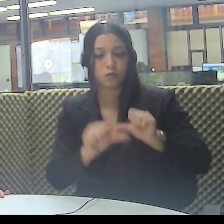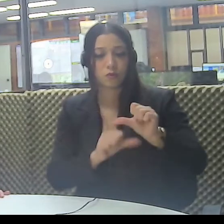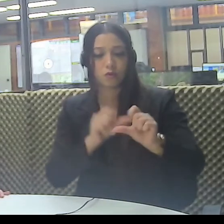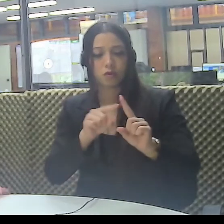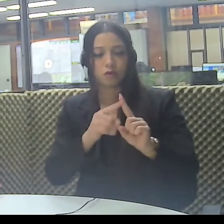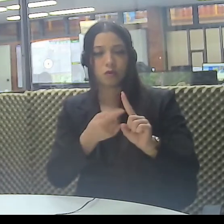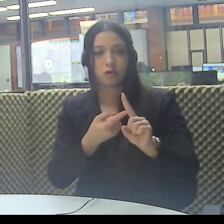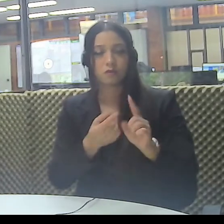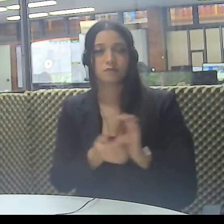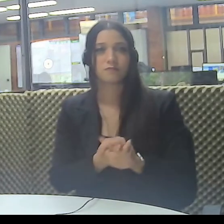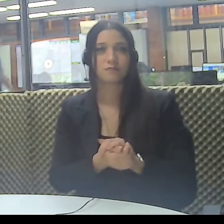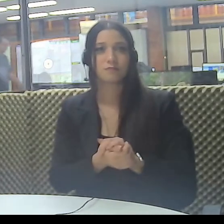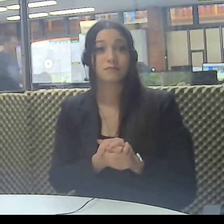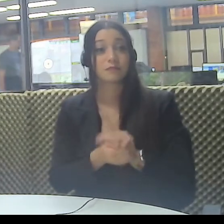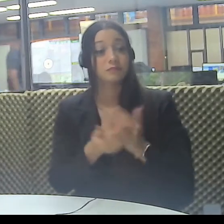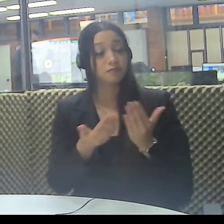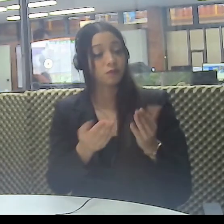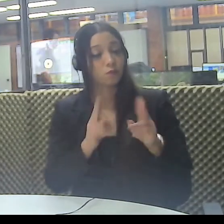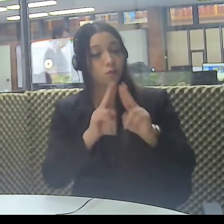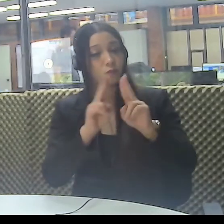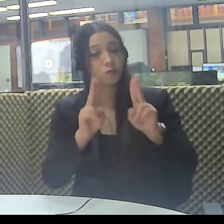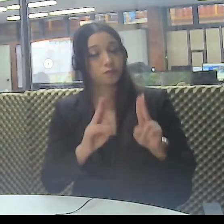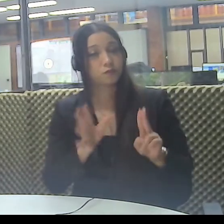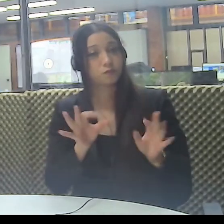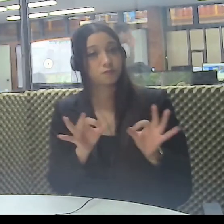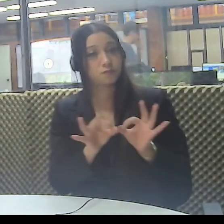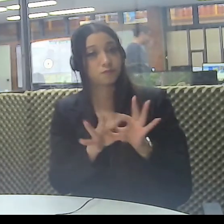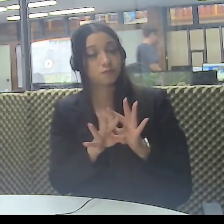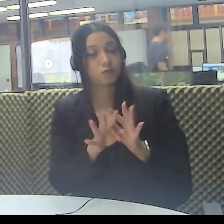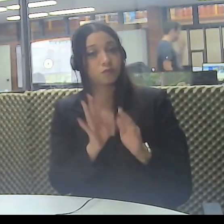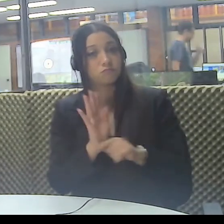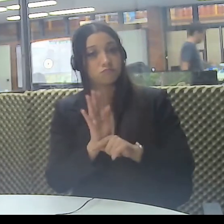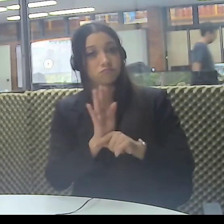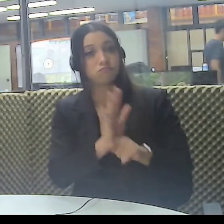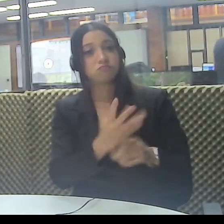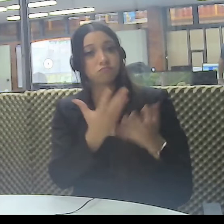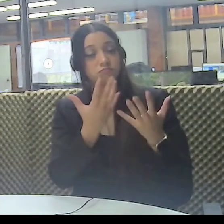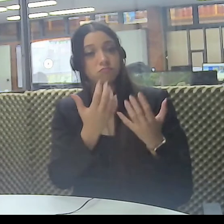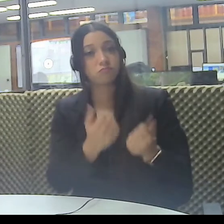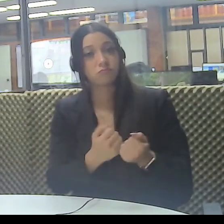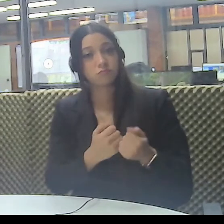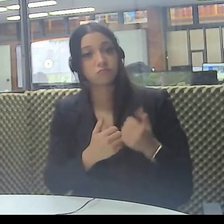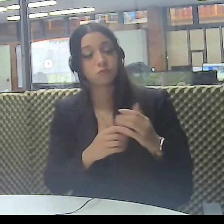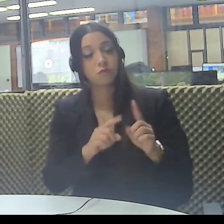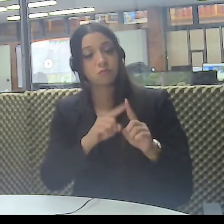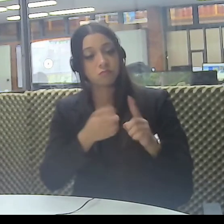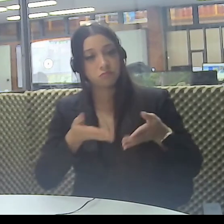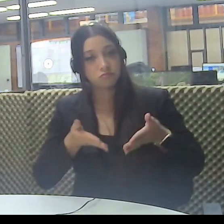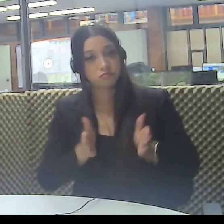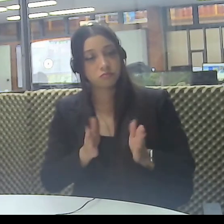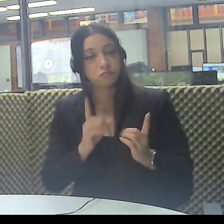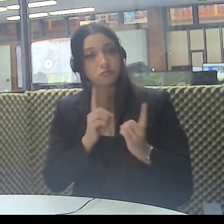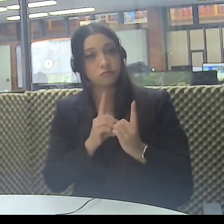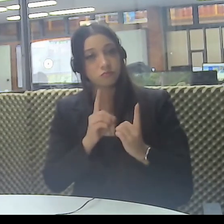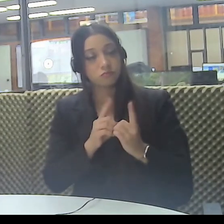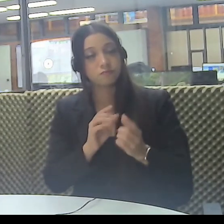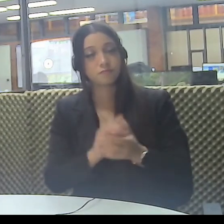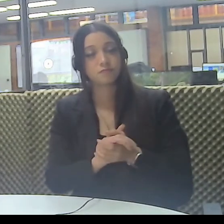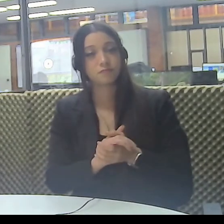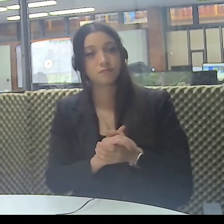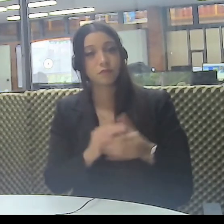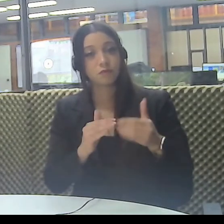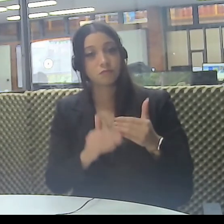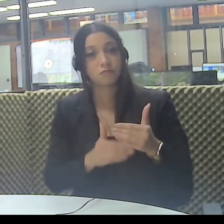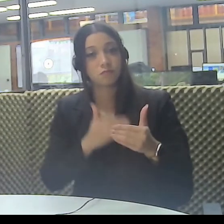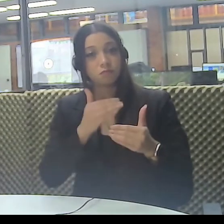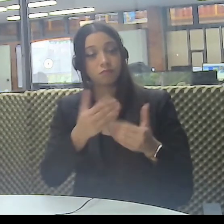gestantes? Então, a Unimed já está pronta para dar essa cobertura, fazer todos os partos, né, os atendimentos. A gente vai entrar no